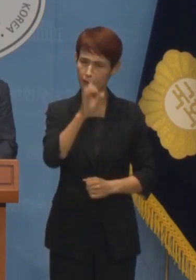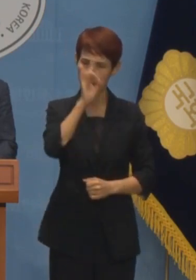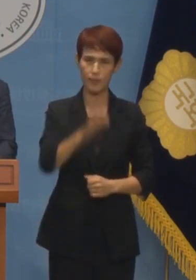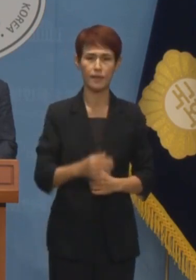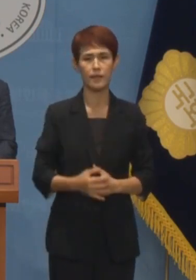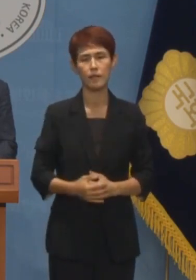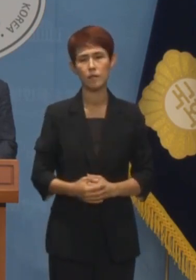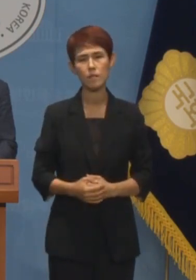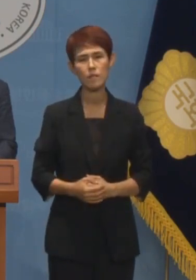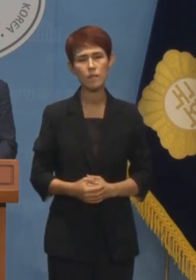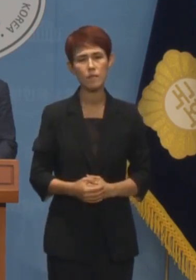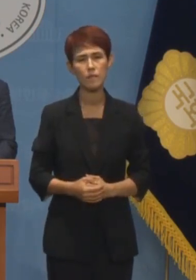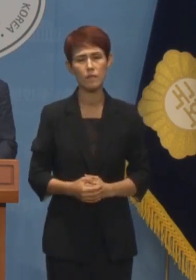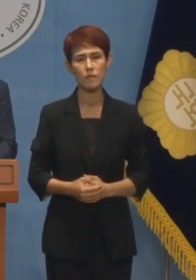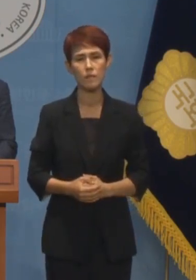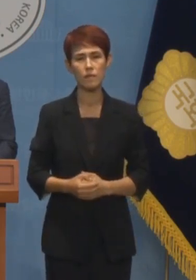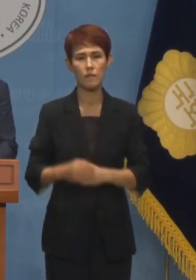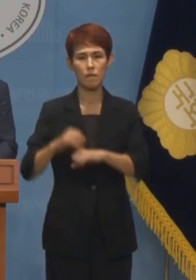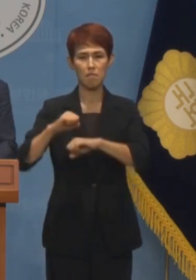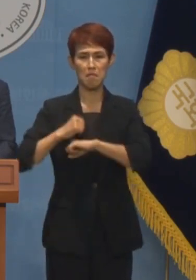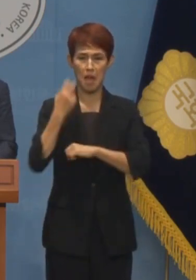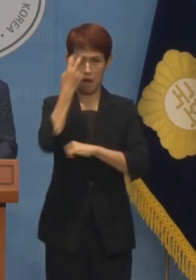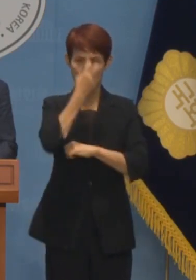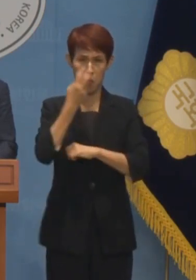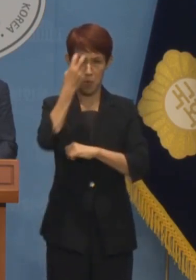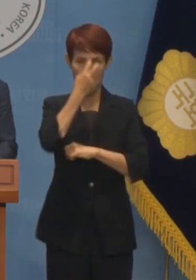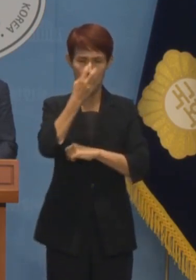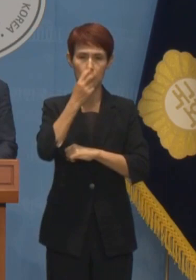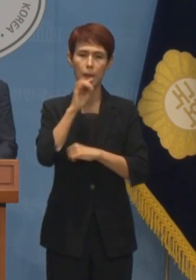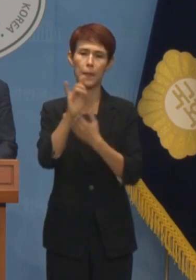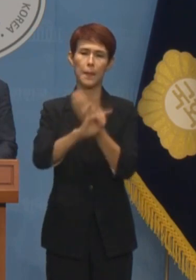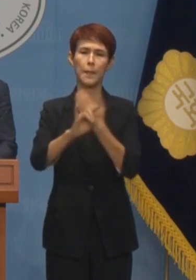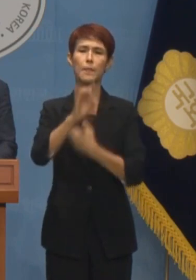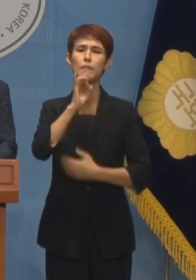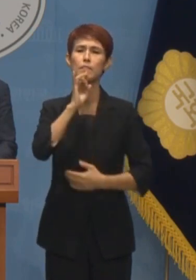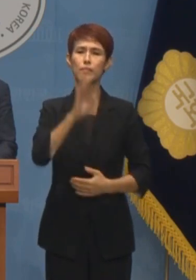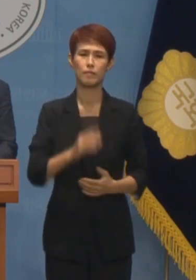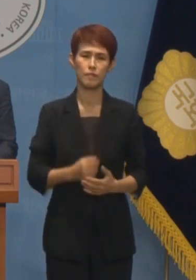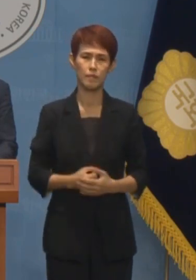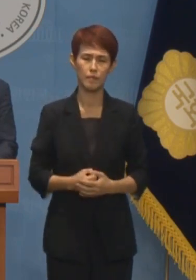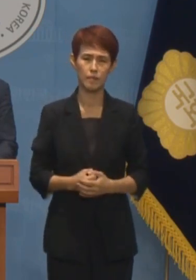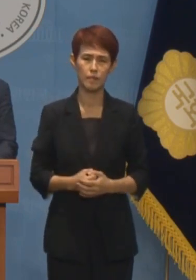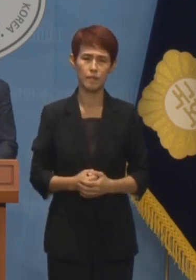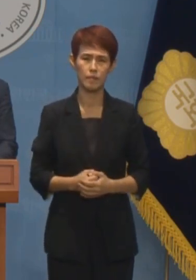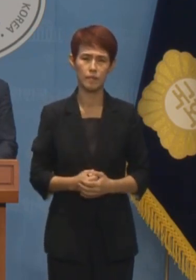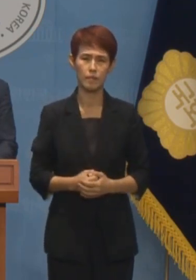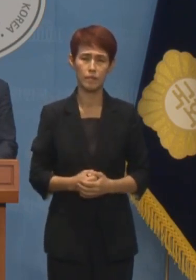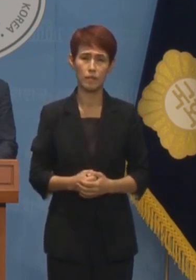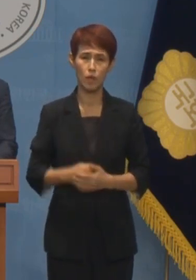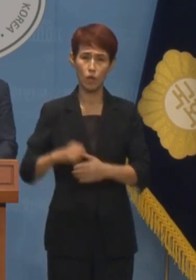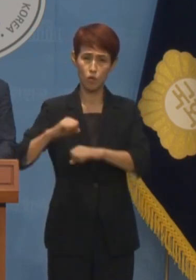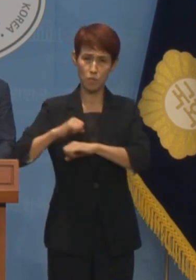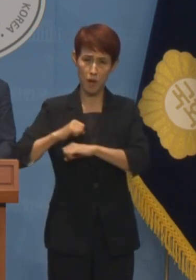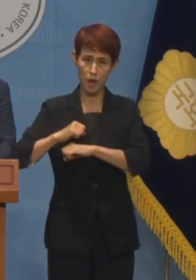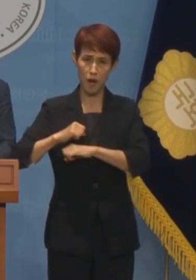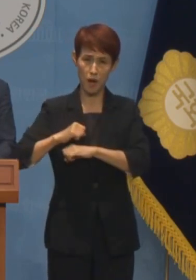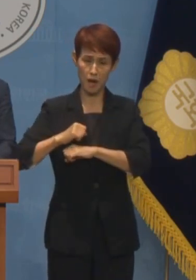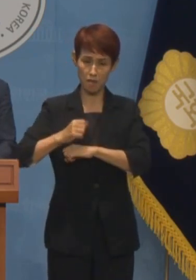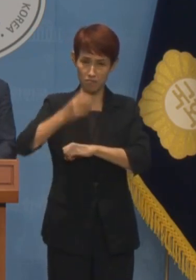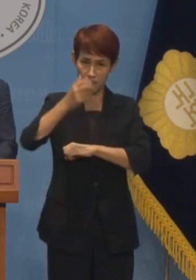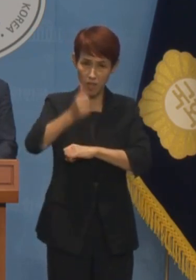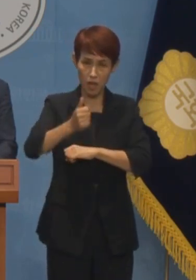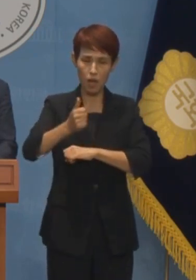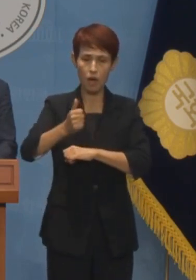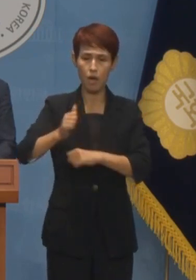없습니다. 안보 타령은 그저 핑계에 불과합니다. 국방부 수뇌부가 해병대원